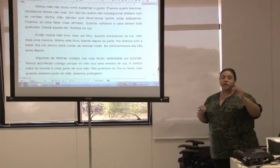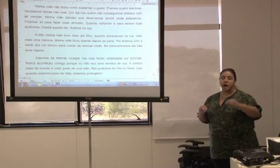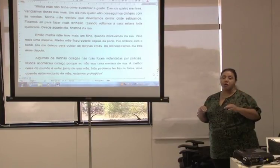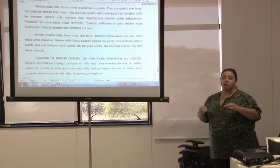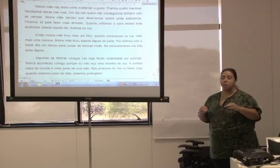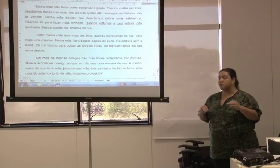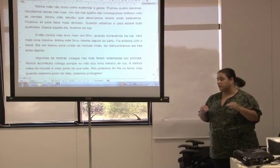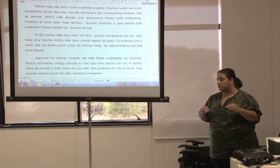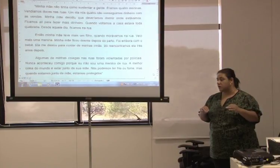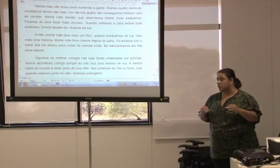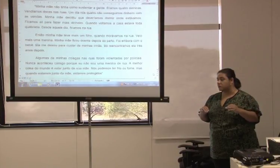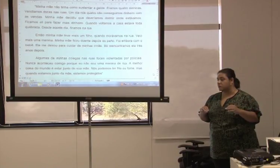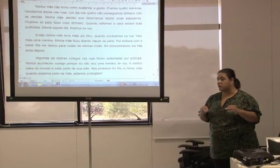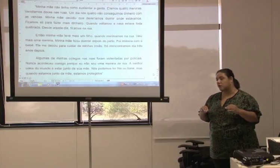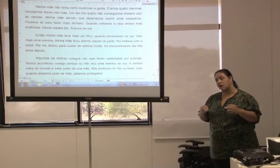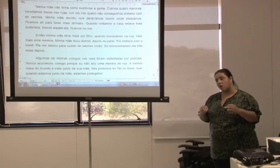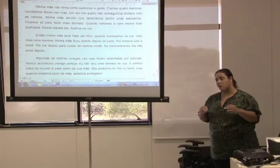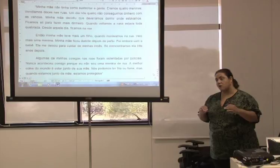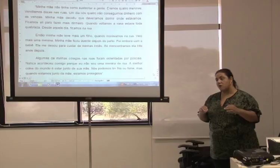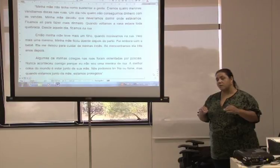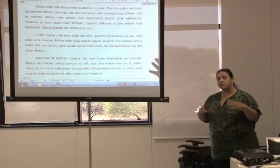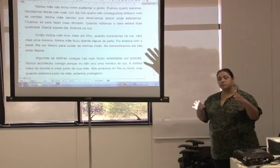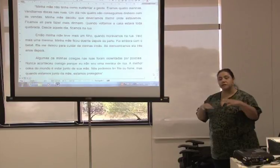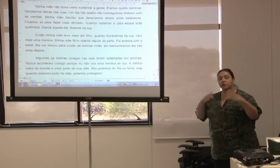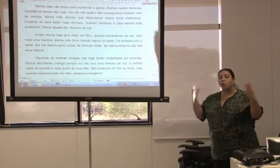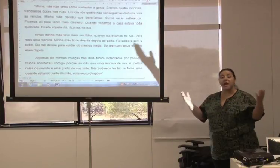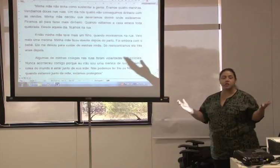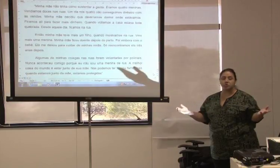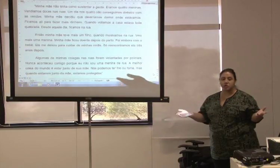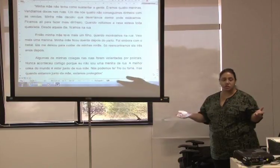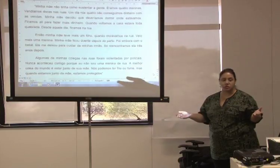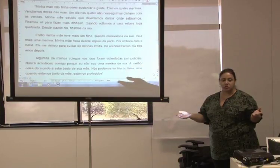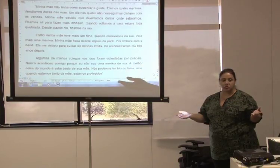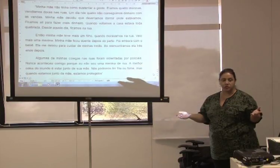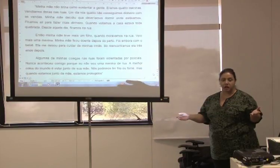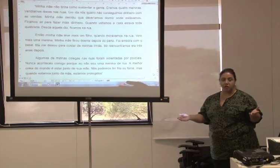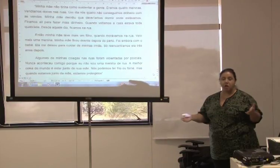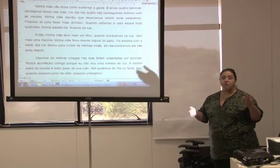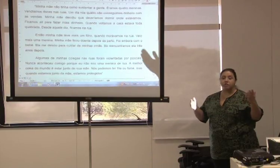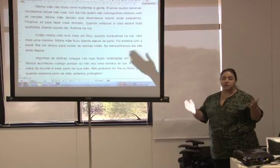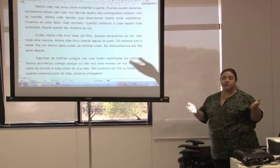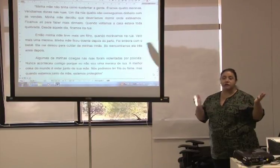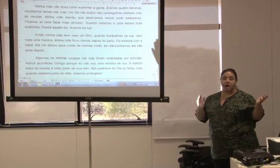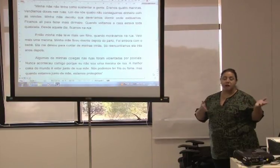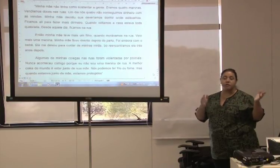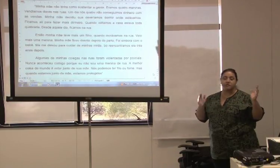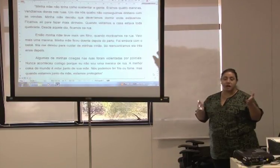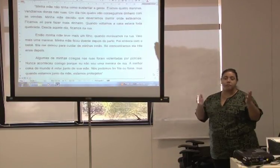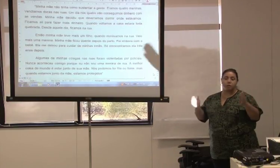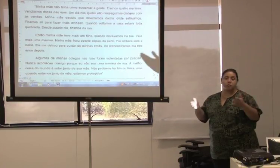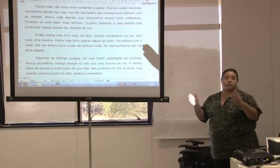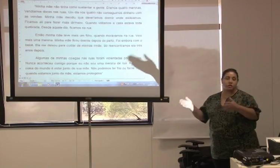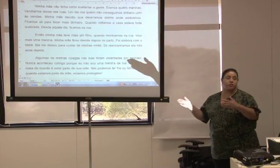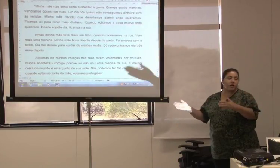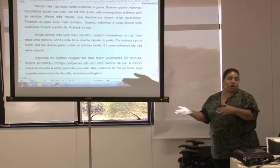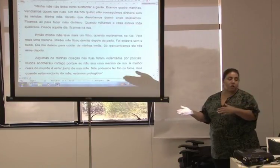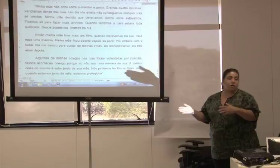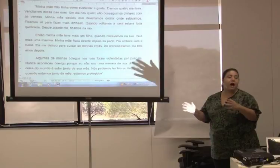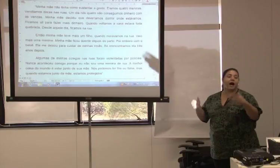Federal. Eu posso falar só isso? Não. Porque vocês podem ser qualquer justiça do Distrito Federal. Vocês trabalham no Ministério Público do Distrito Federal. Aí